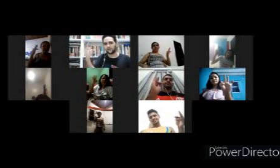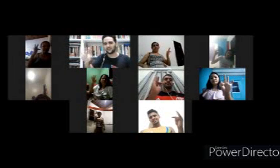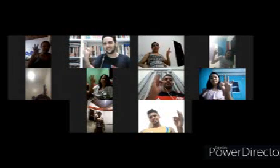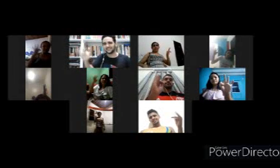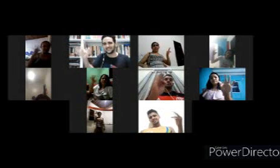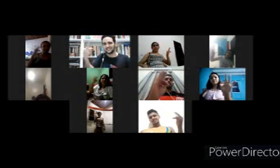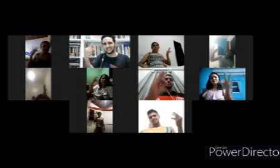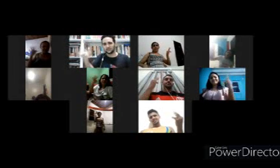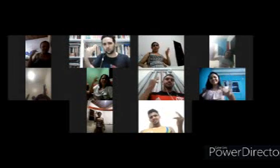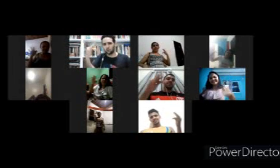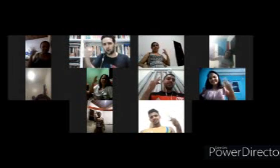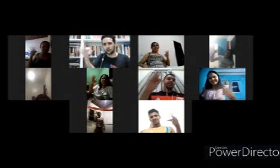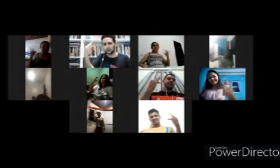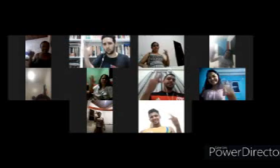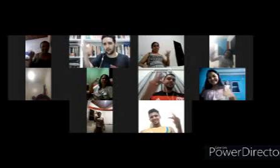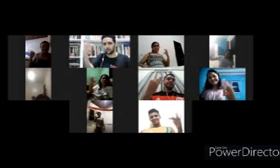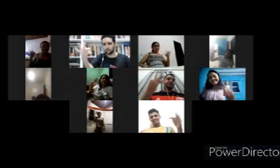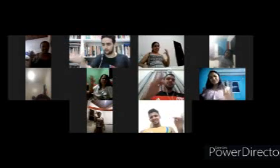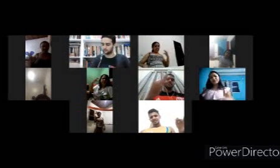ó. Dor, tá doendo.